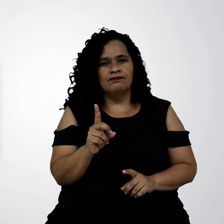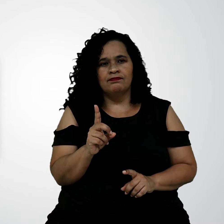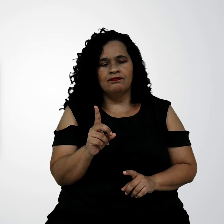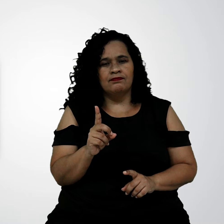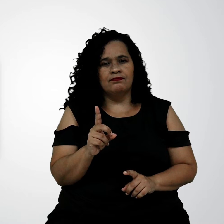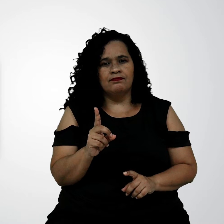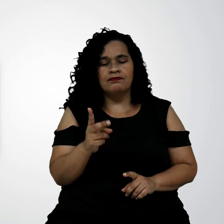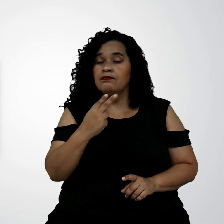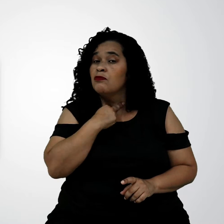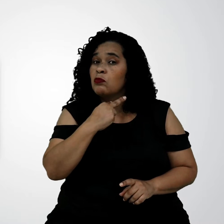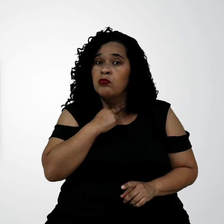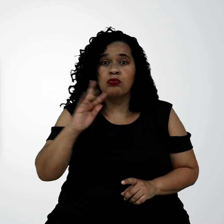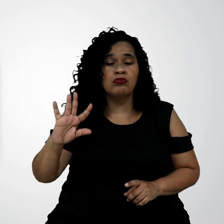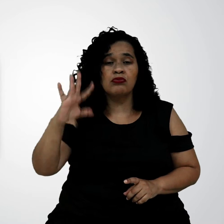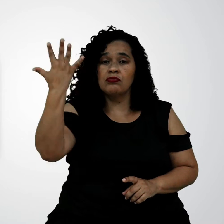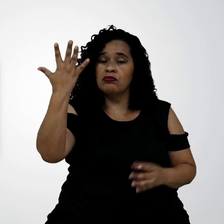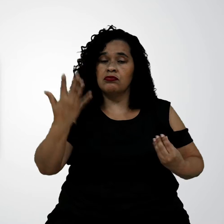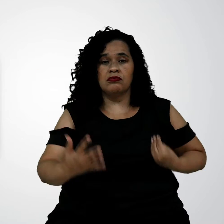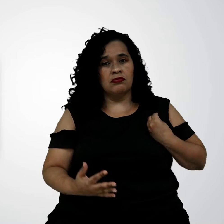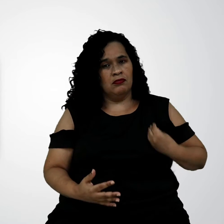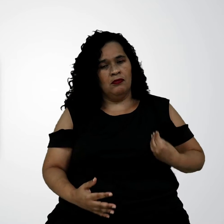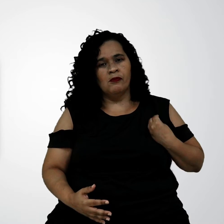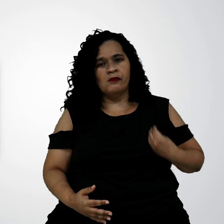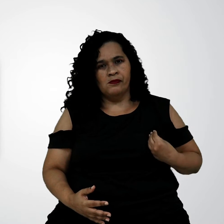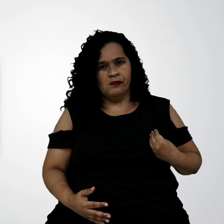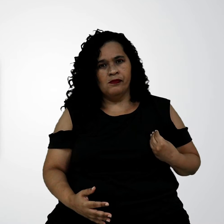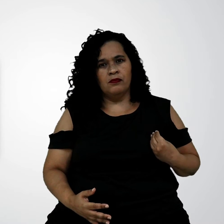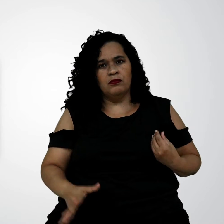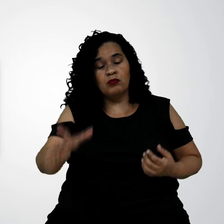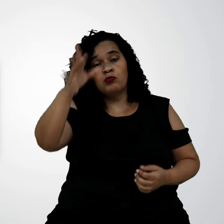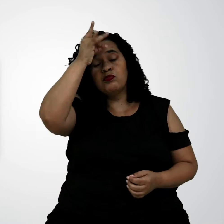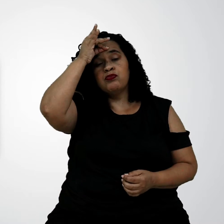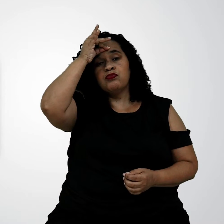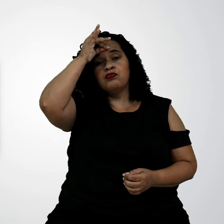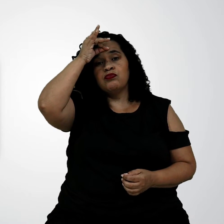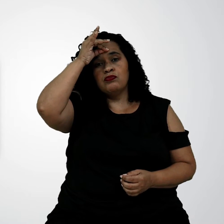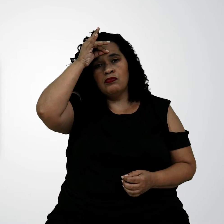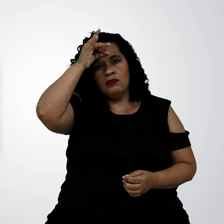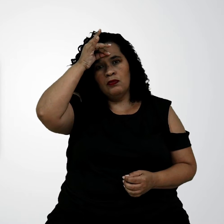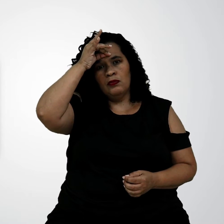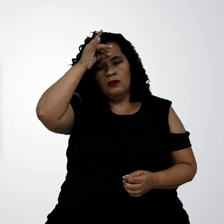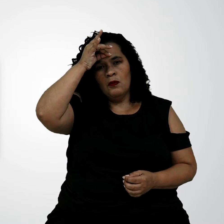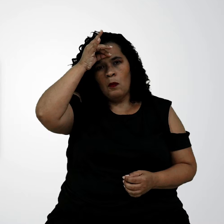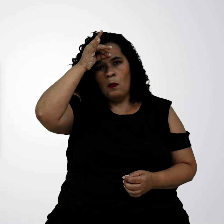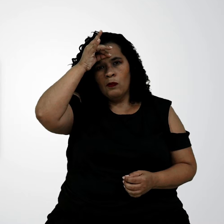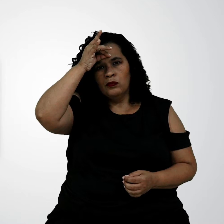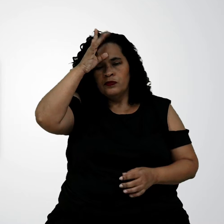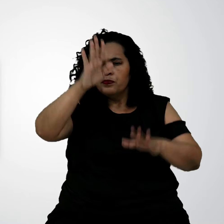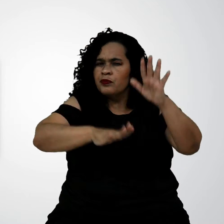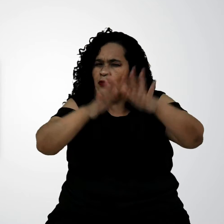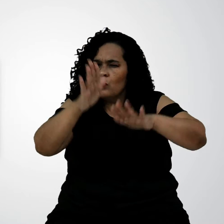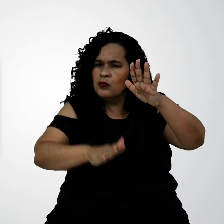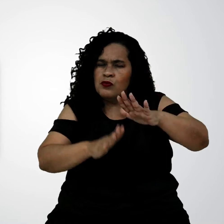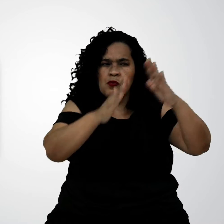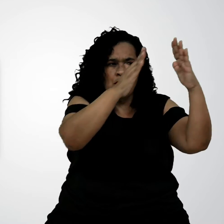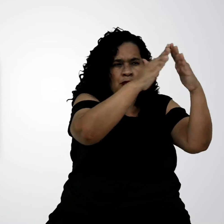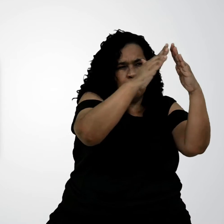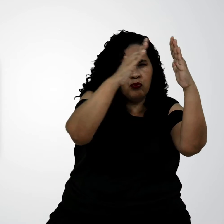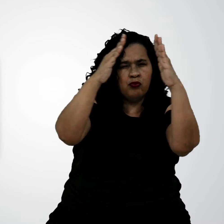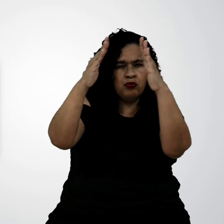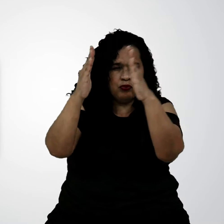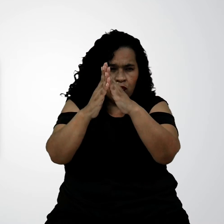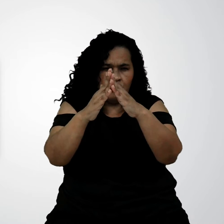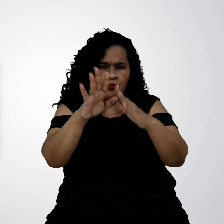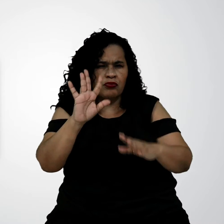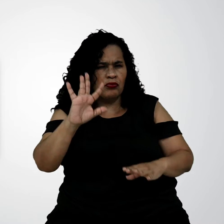é normal. Grave essa frase, isso pode ser comum. Seu vizinho pode estar passando isso, seu amigo pode